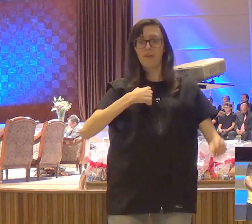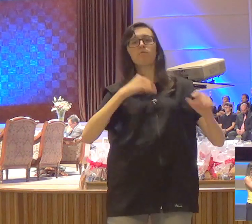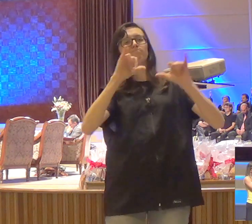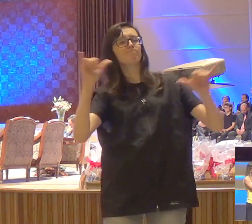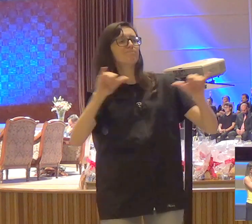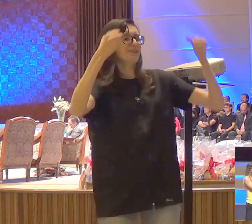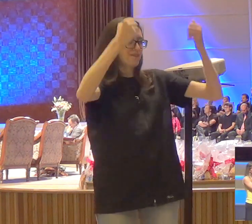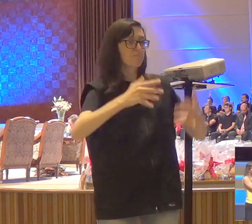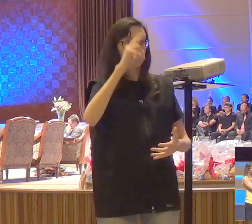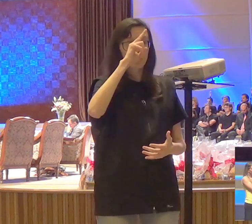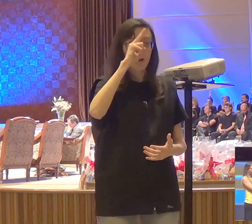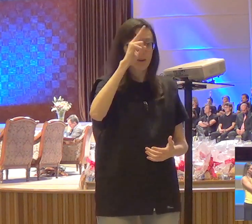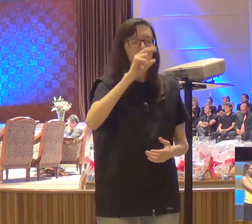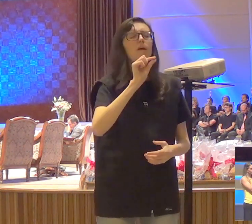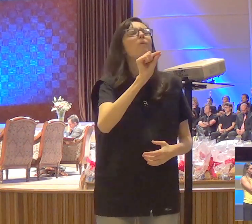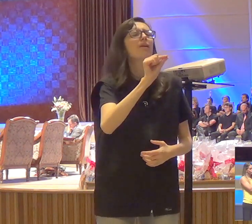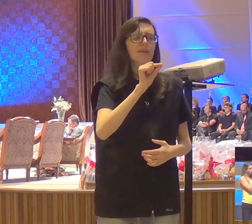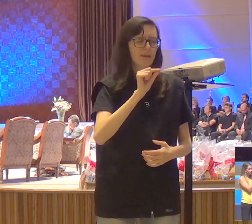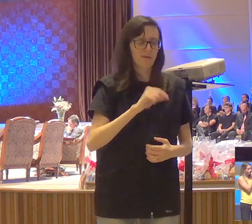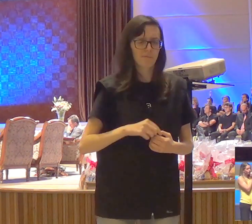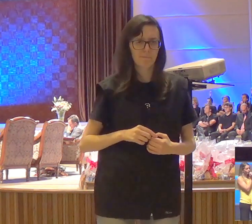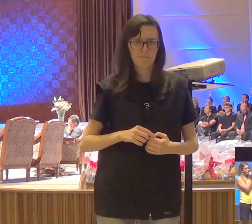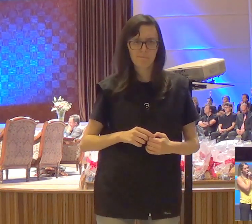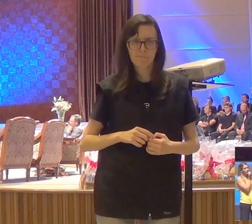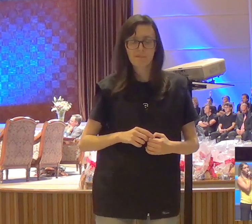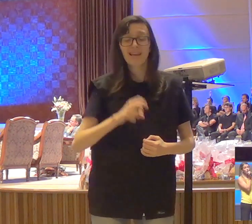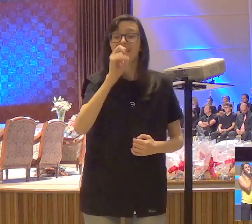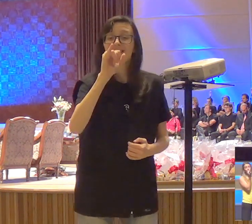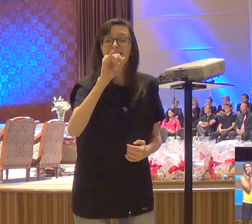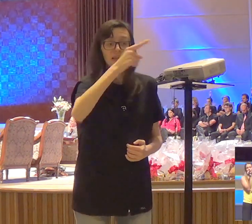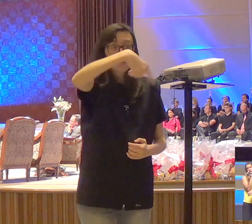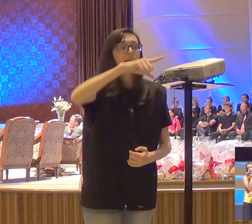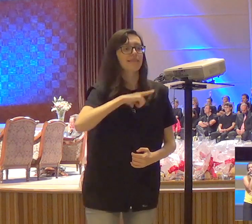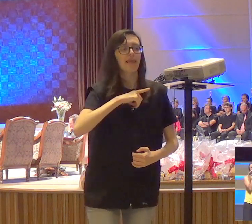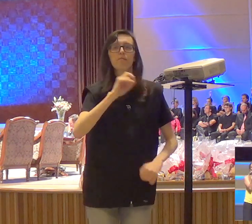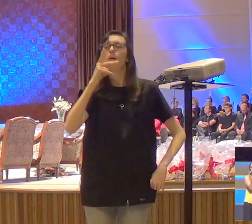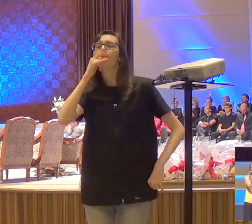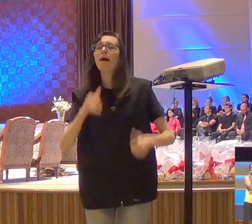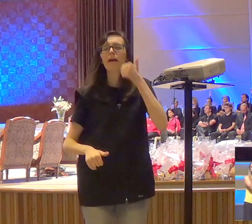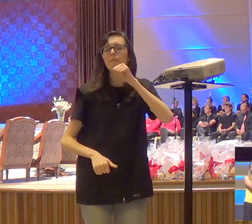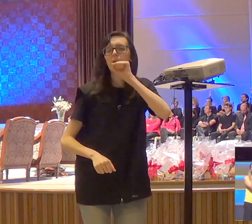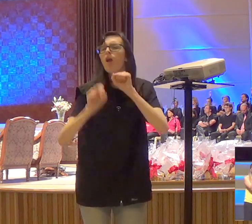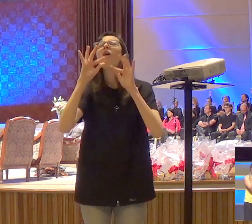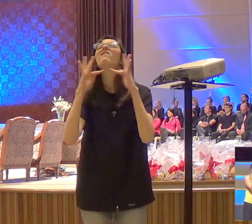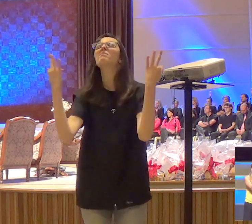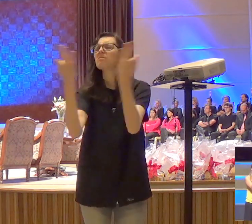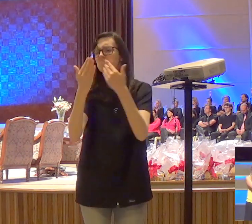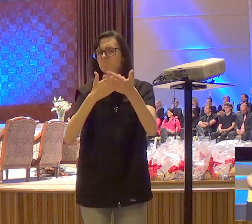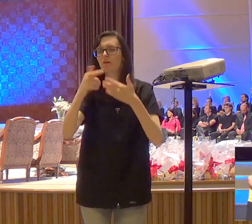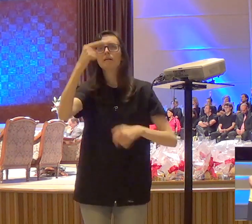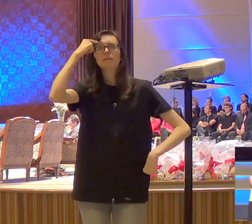have a 70% chance of following in their footsteps into prison. É que se você teve um parente, um pai, uma mãe que foi para a